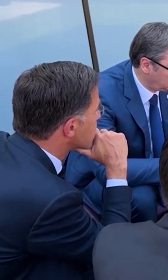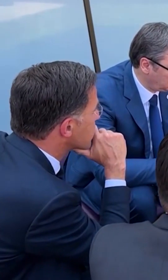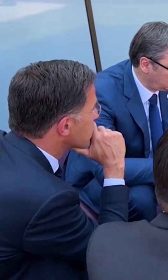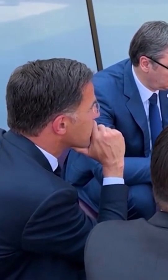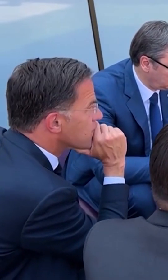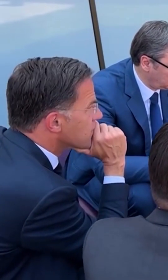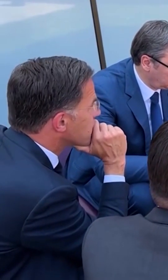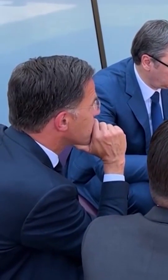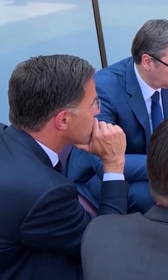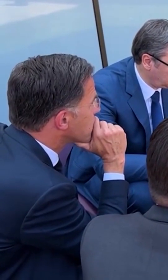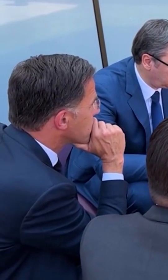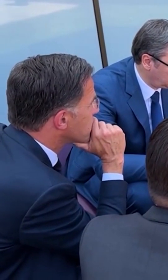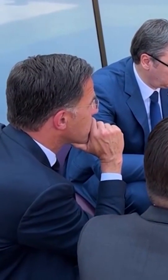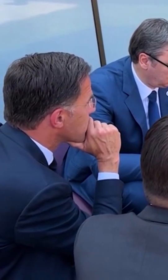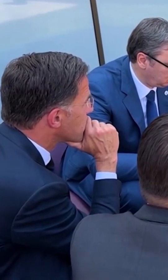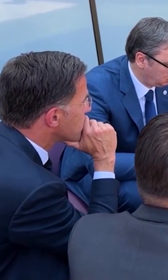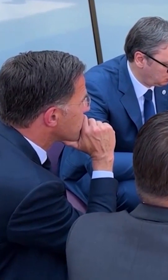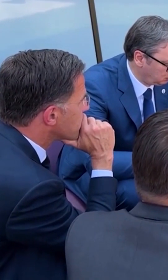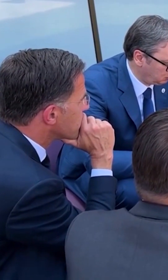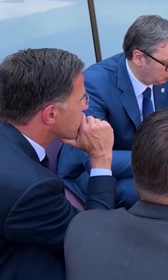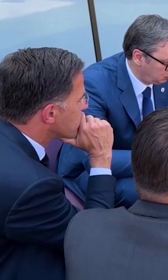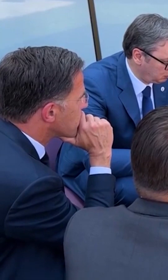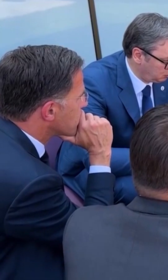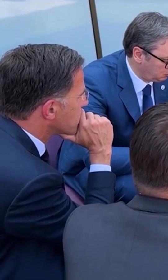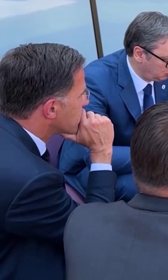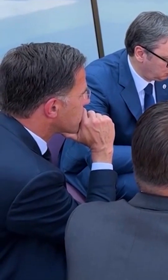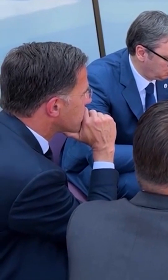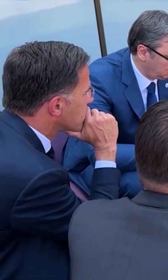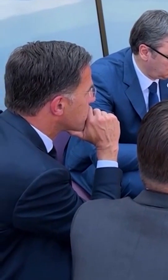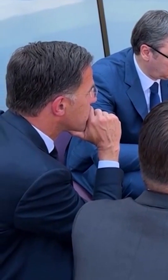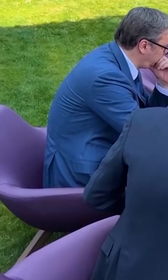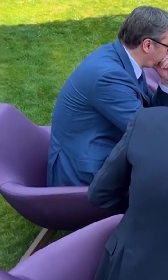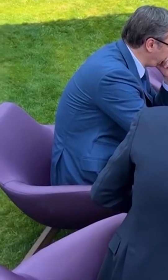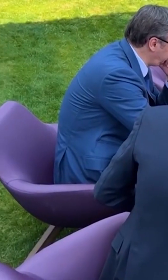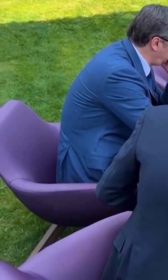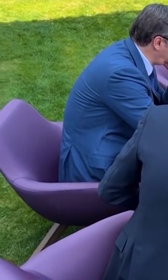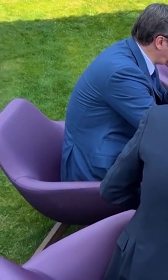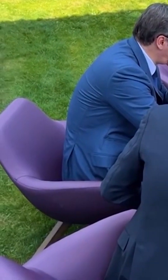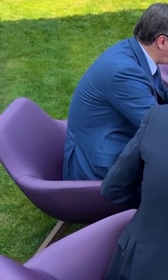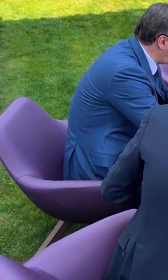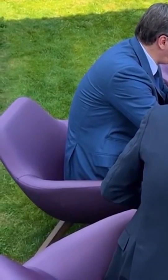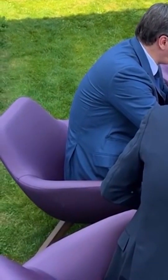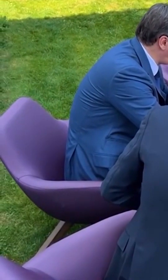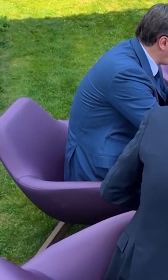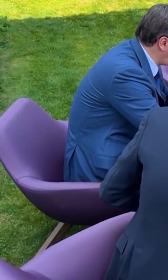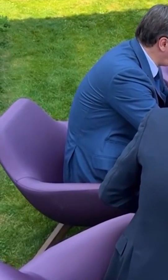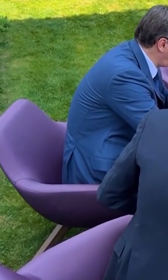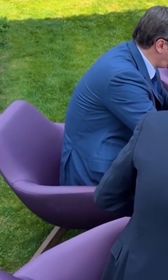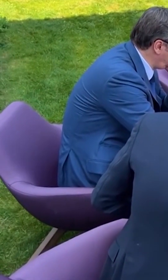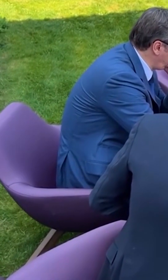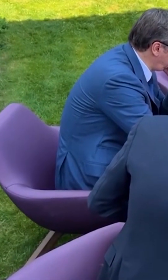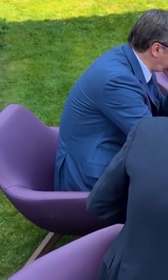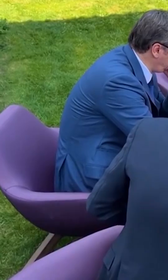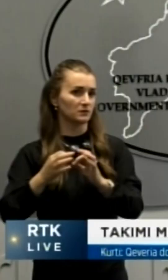se është më mirë që Rama këtë draft ja propozoi Aleksandar Vučićit në takimin e ardhshëm të Open Balkan për shqiptarët në Preshev